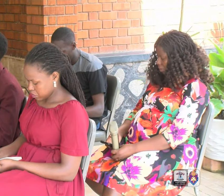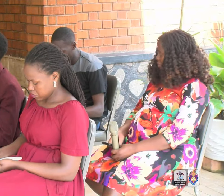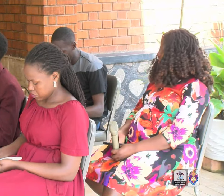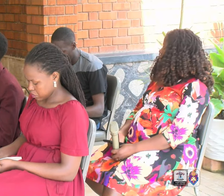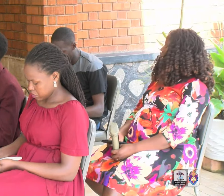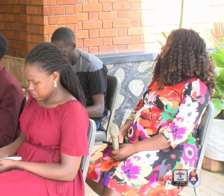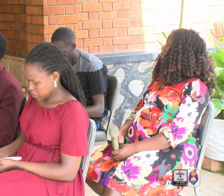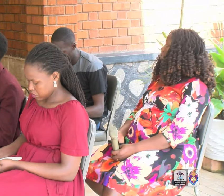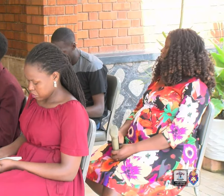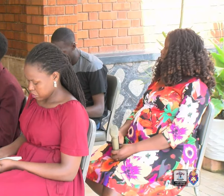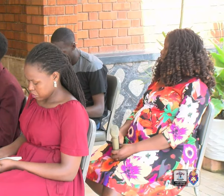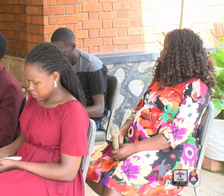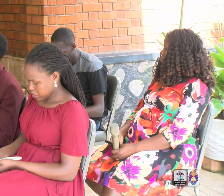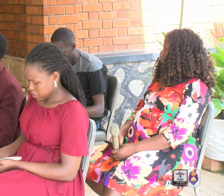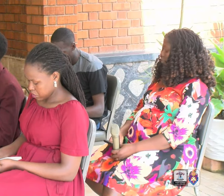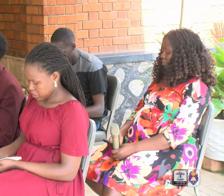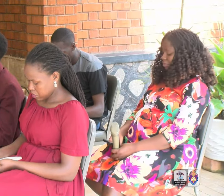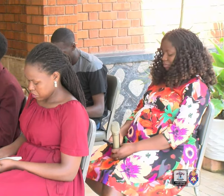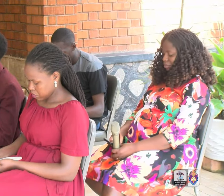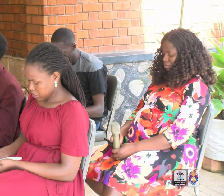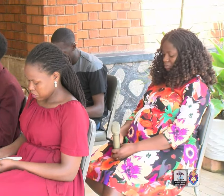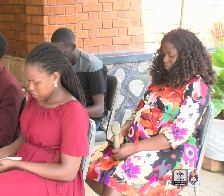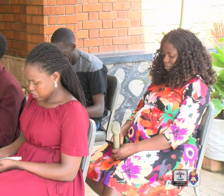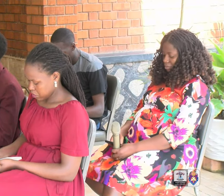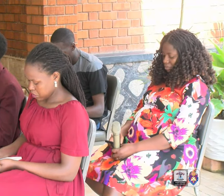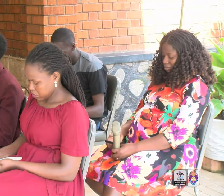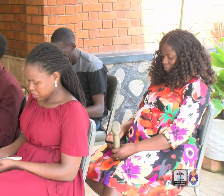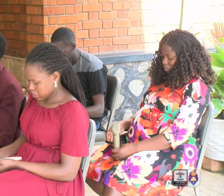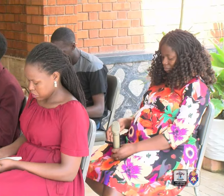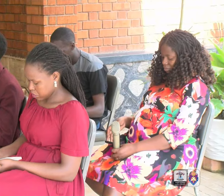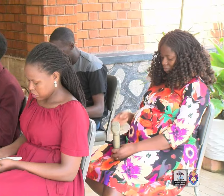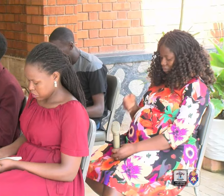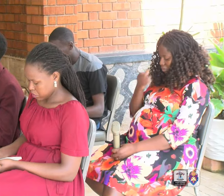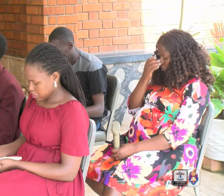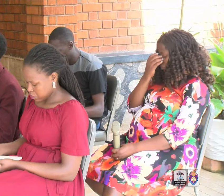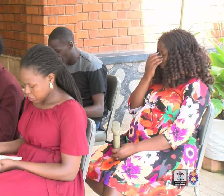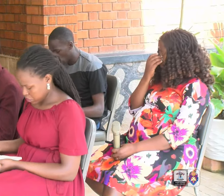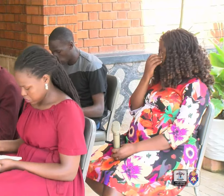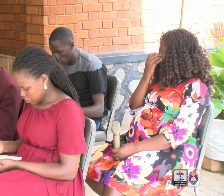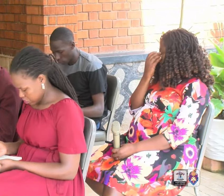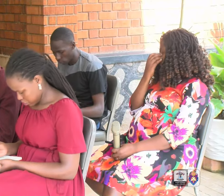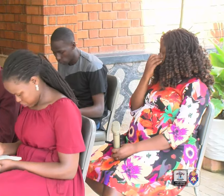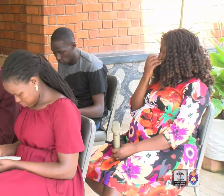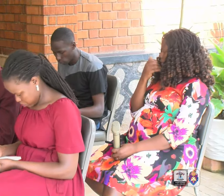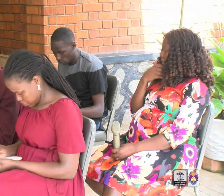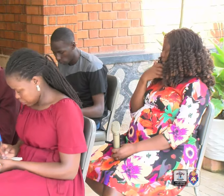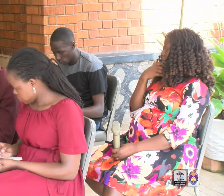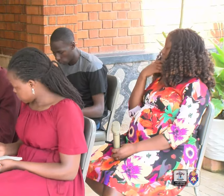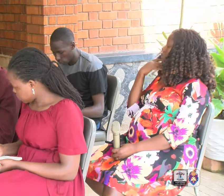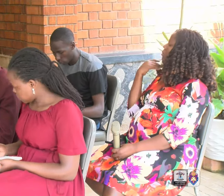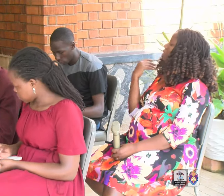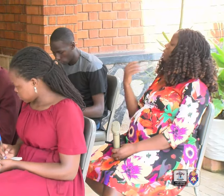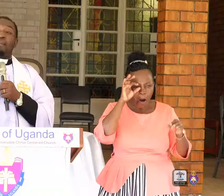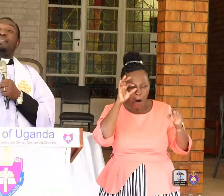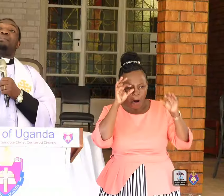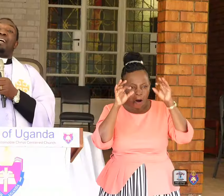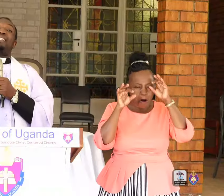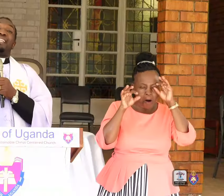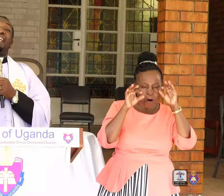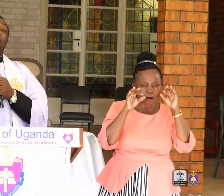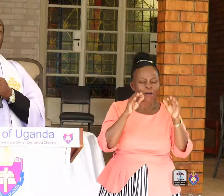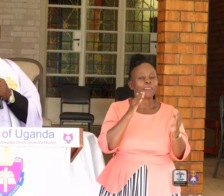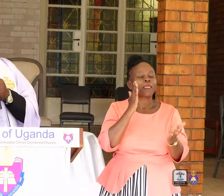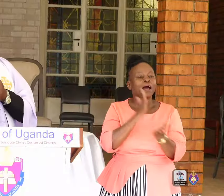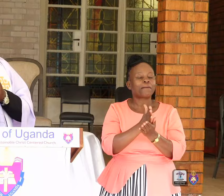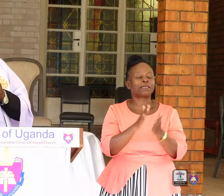ekimu ku by'olina okusooka okunoonya gankomeredde oba gasobola okukubibwamu ebituli amazima